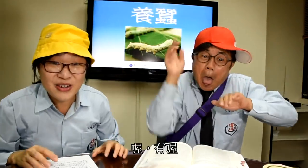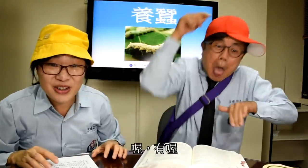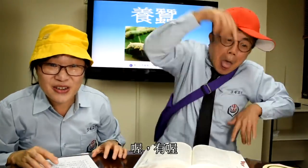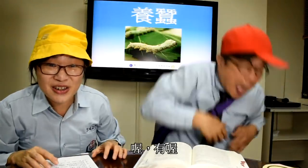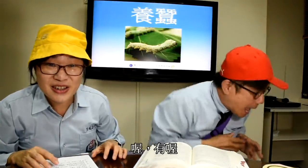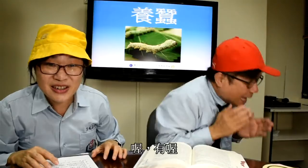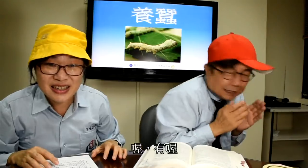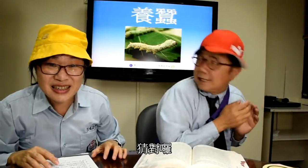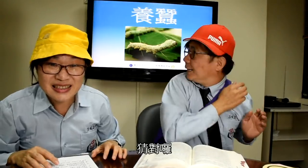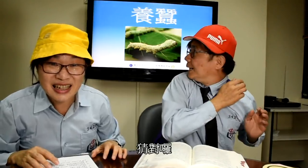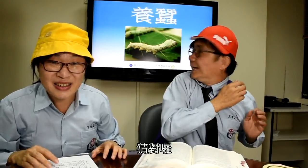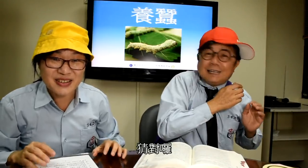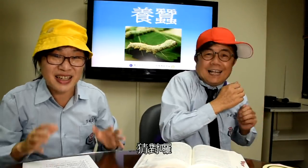有，猜对了，